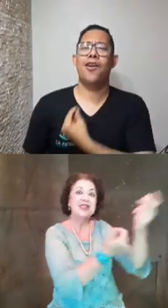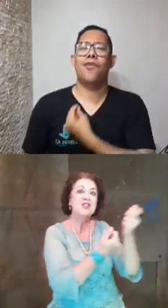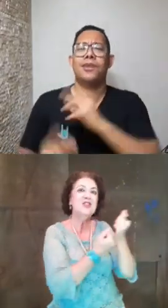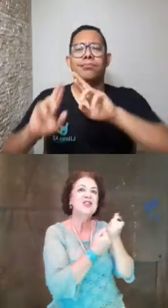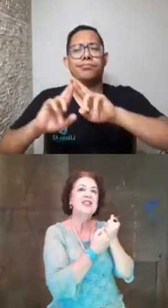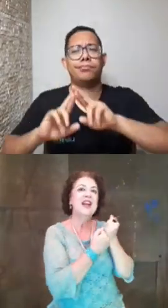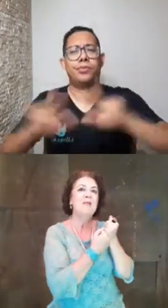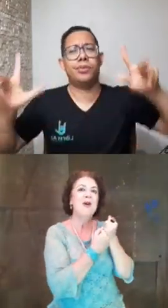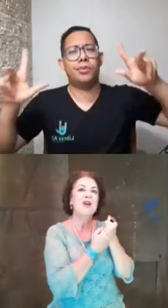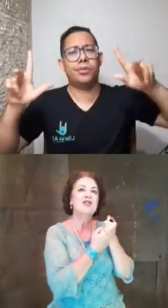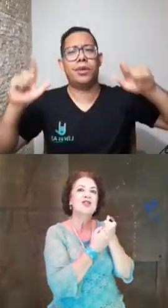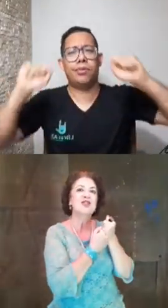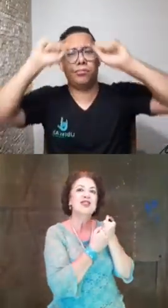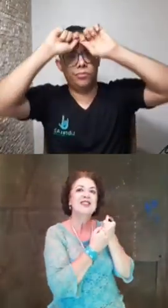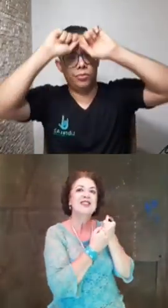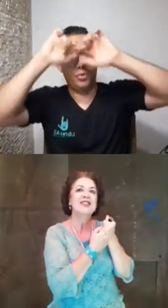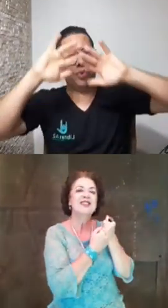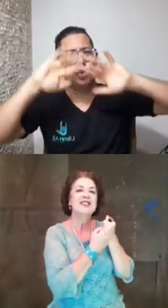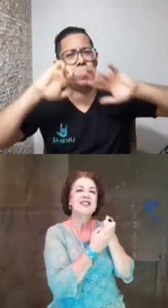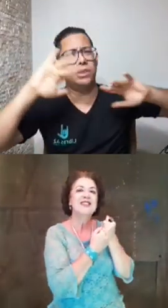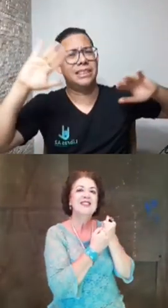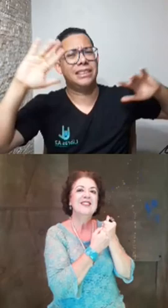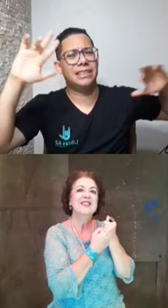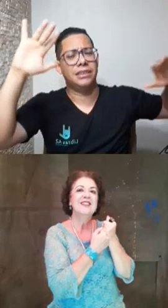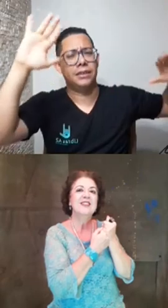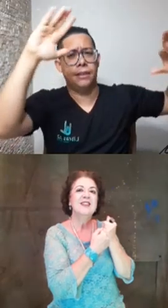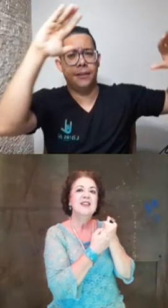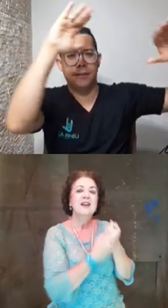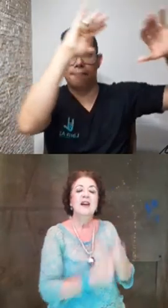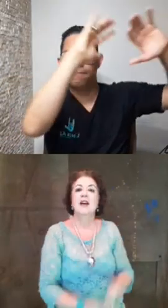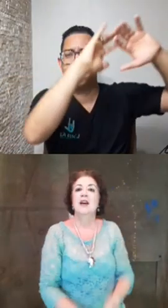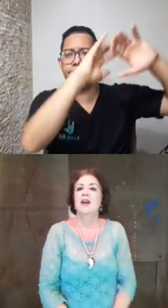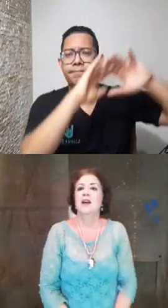e antes da morte.